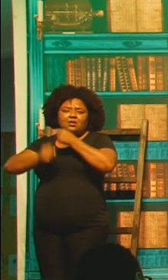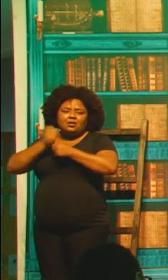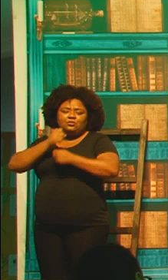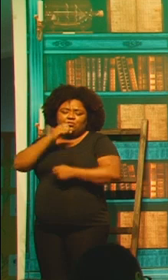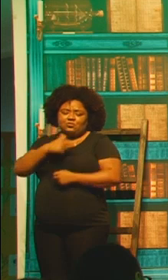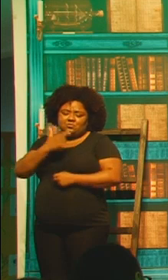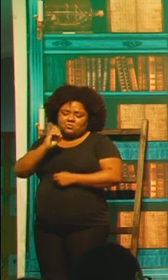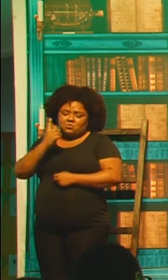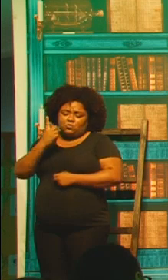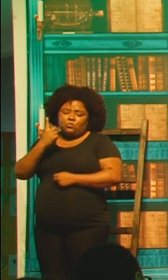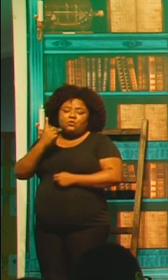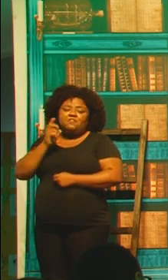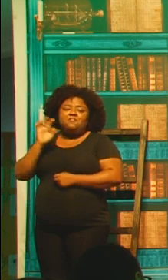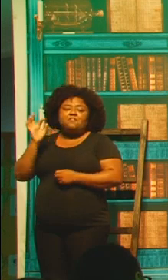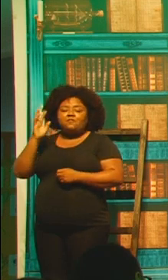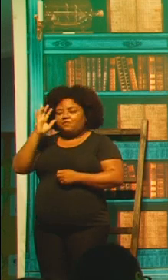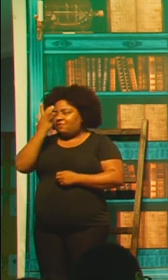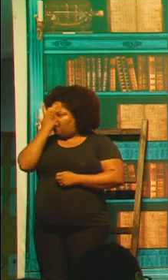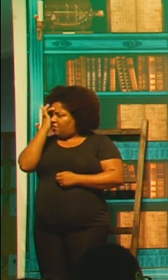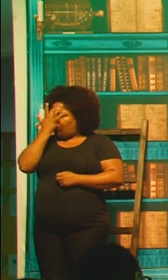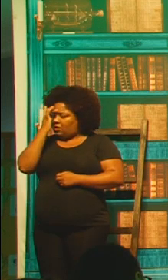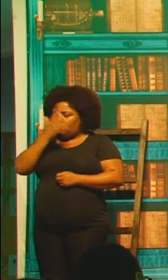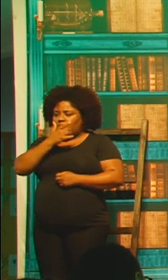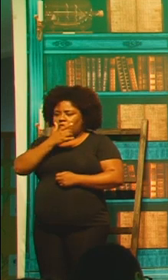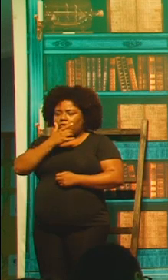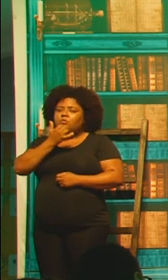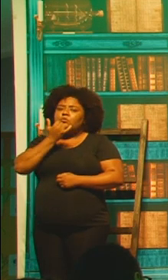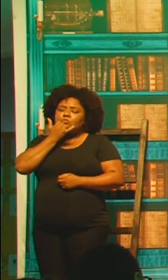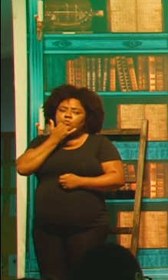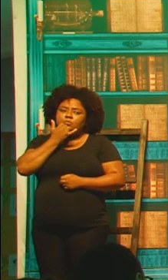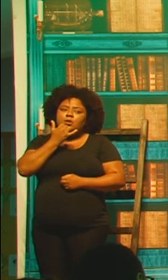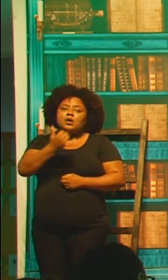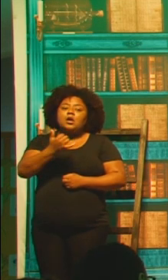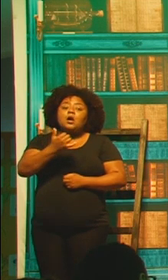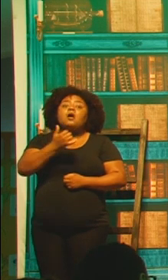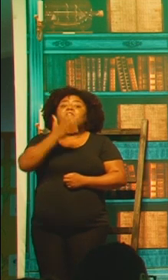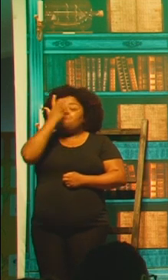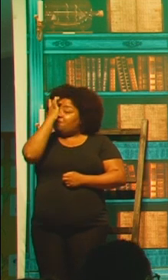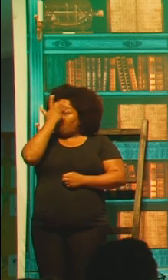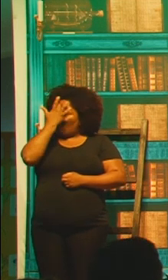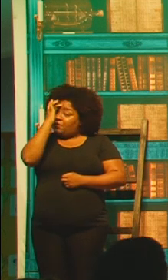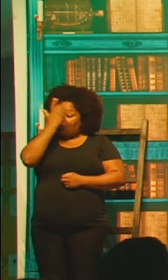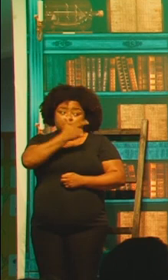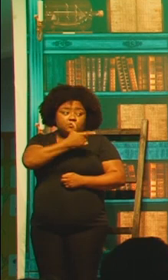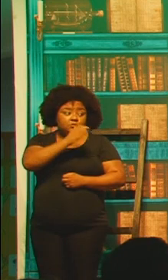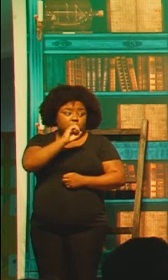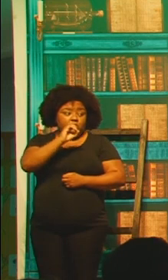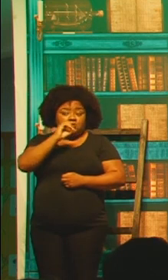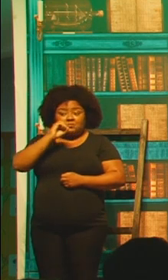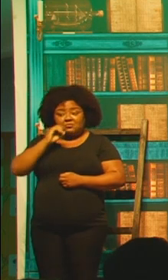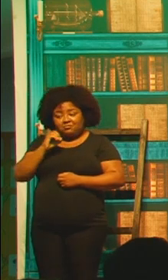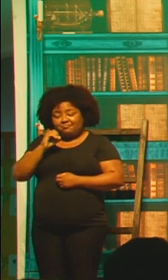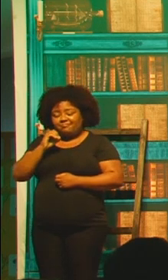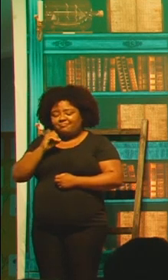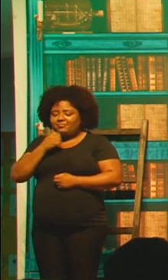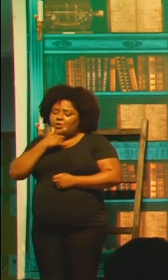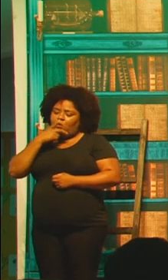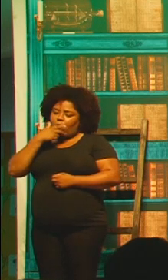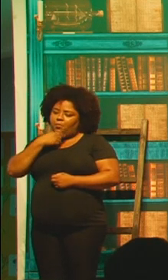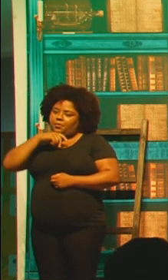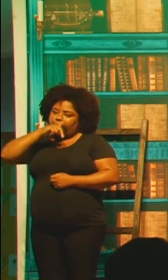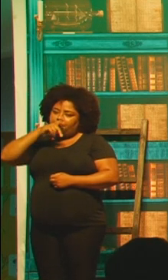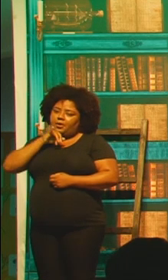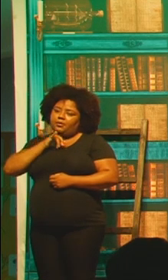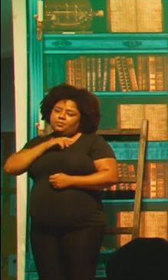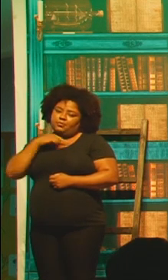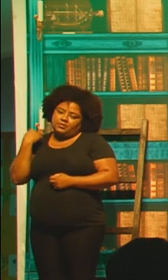em fevereiro de 2000, Ele faleceu e depois,